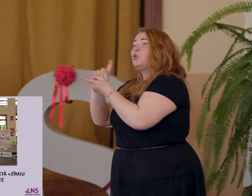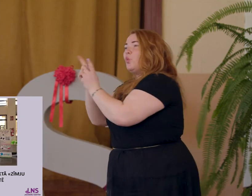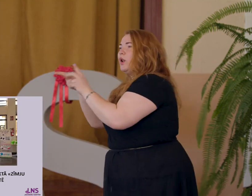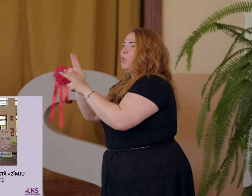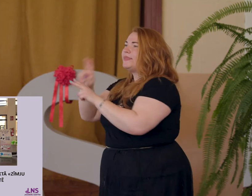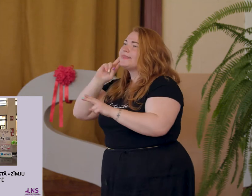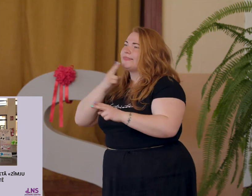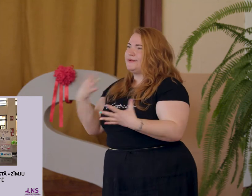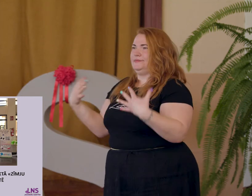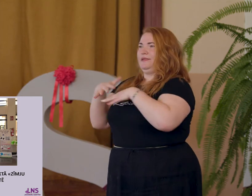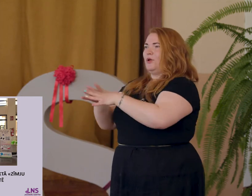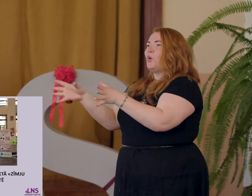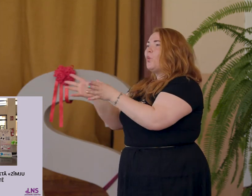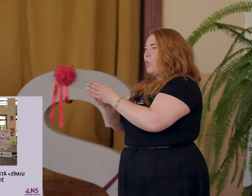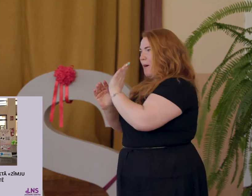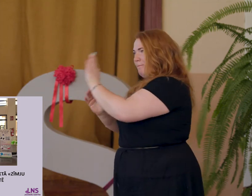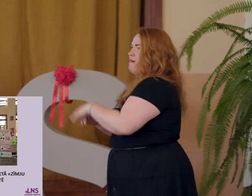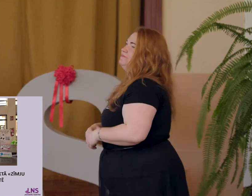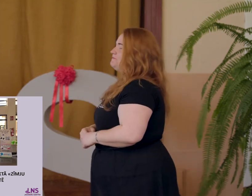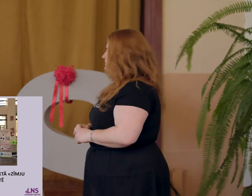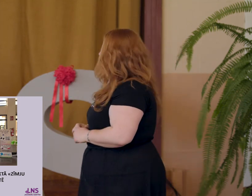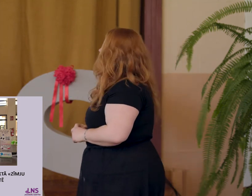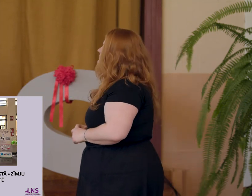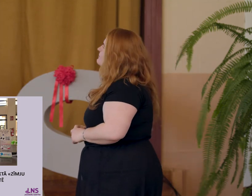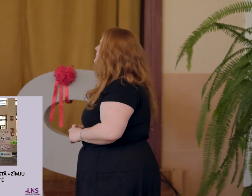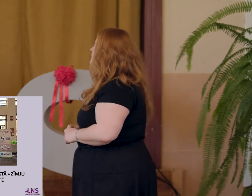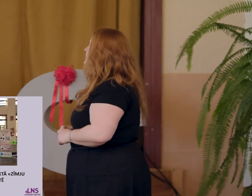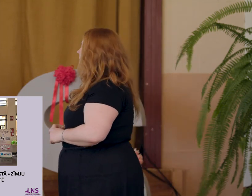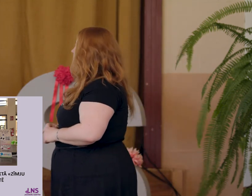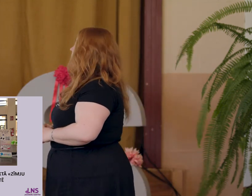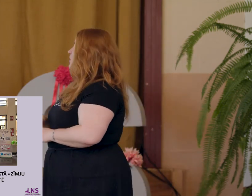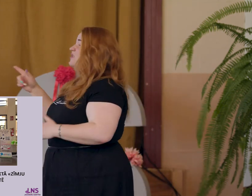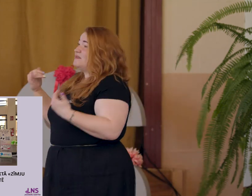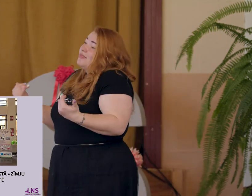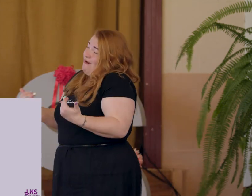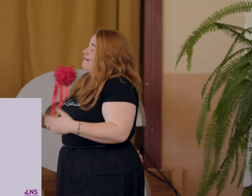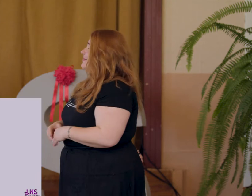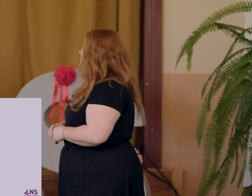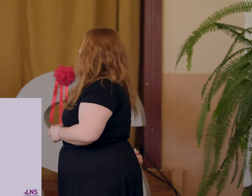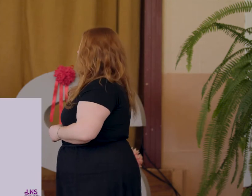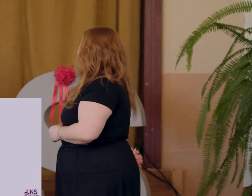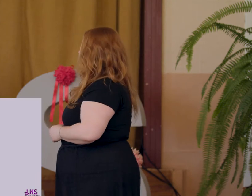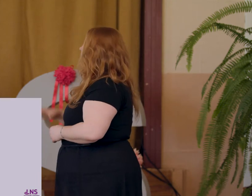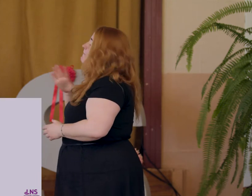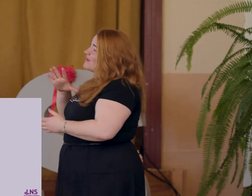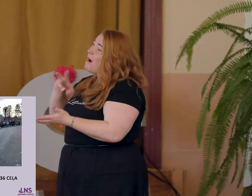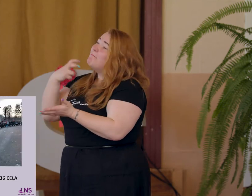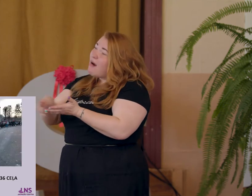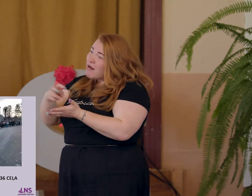Protams, papmaiņa tulki un nedzirdīgo integrējā Spānijas apmaiņa Spānijā. Un tagad šogad mums